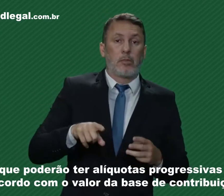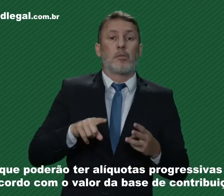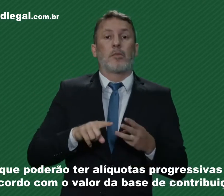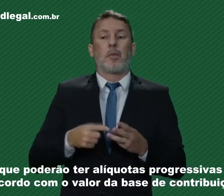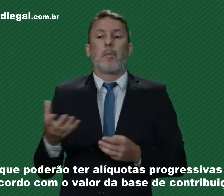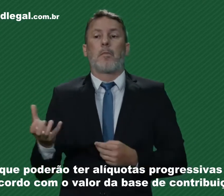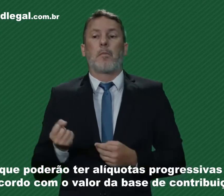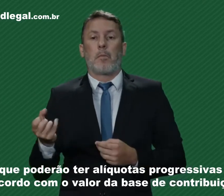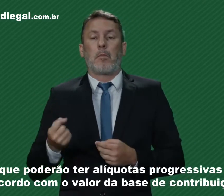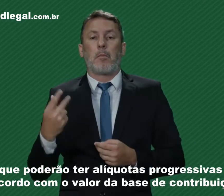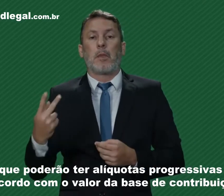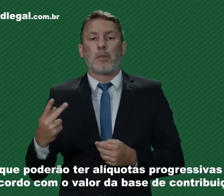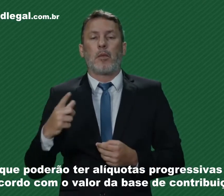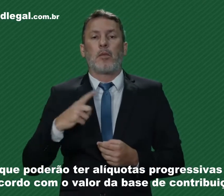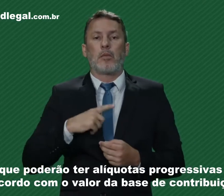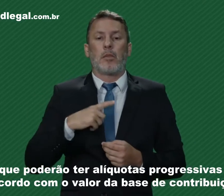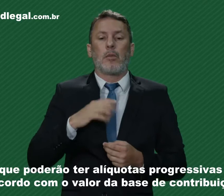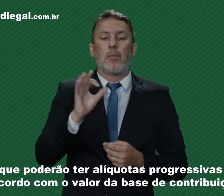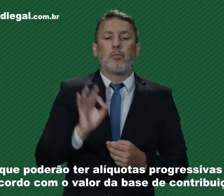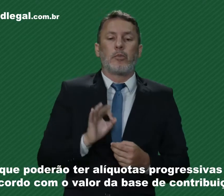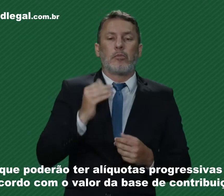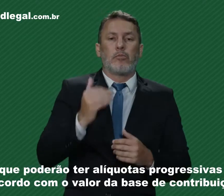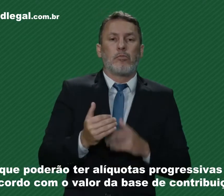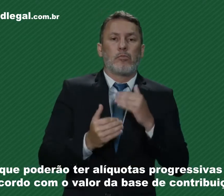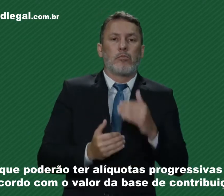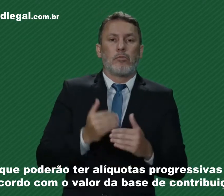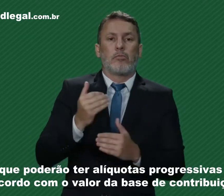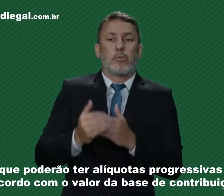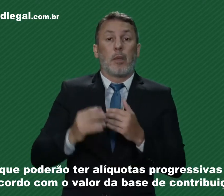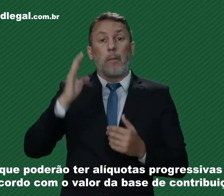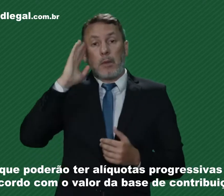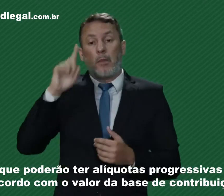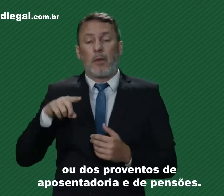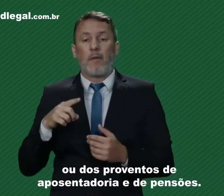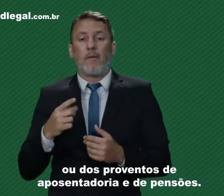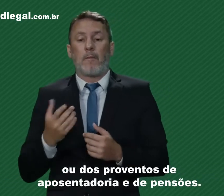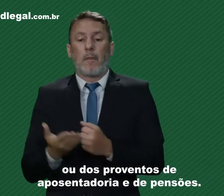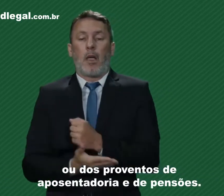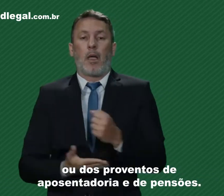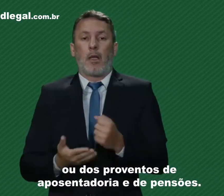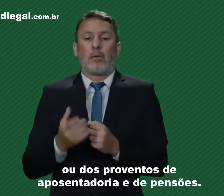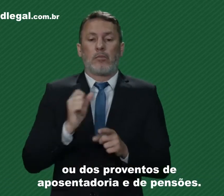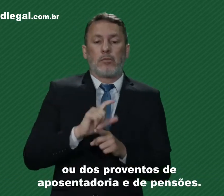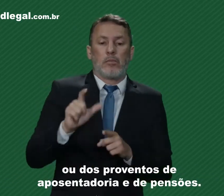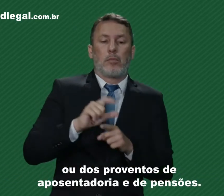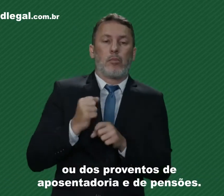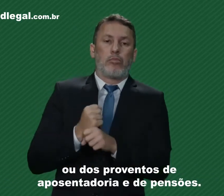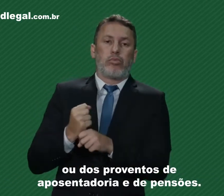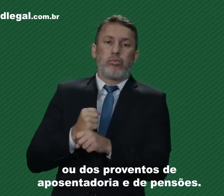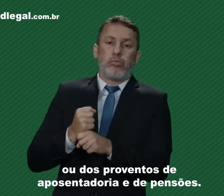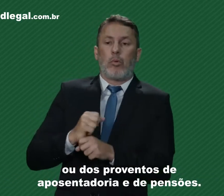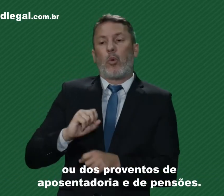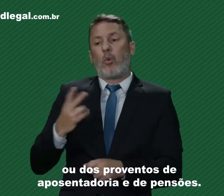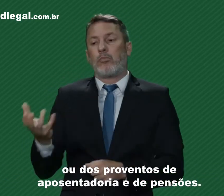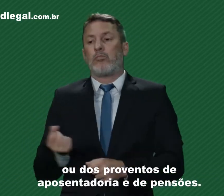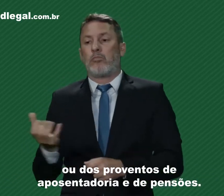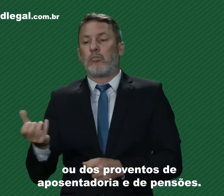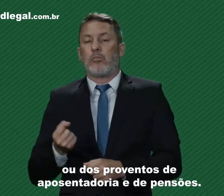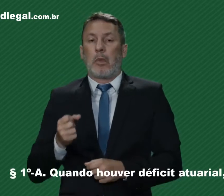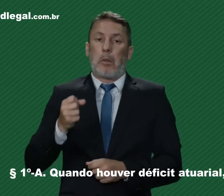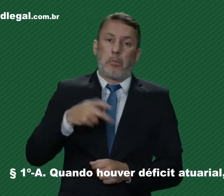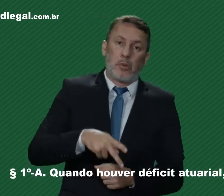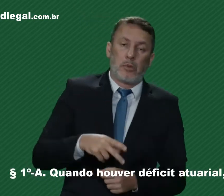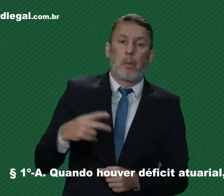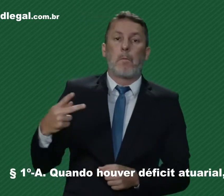ter alíquotas progressivas de acordo com o valor da base de contribuição ou dos proventos de aposentadoria e de